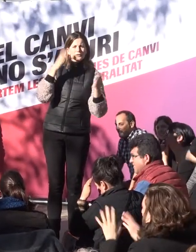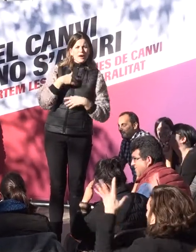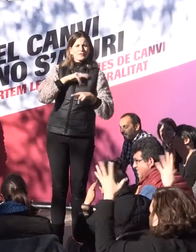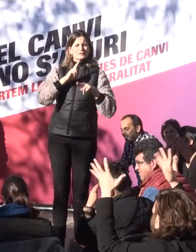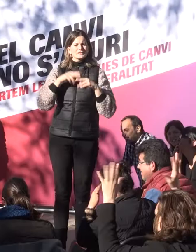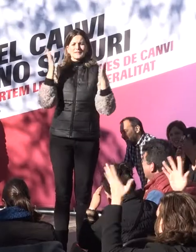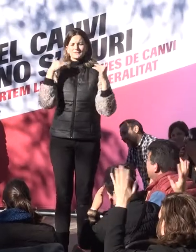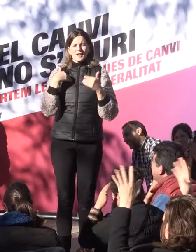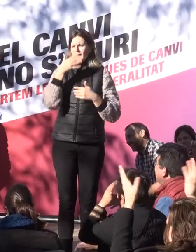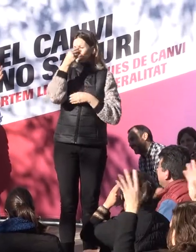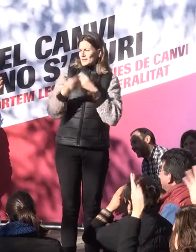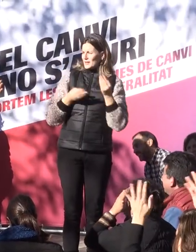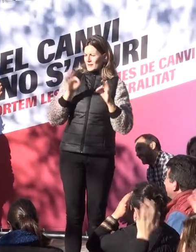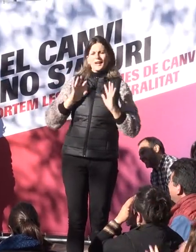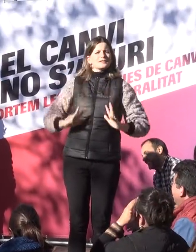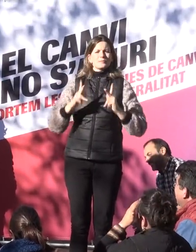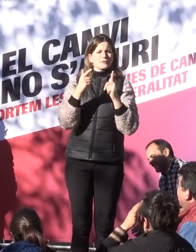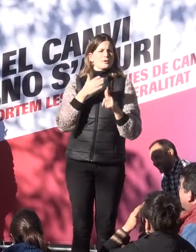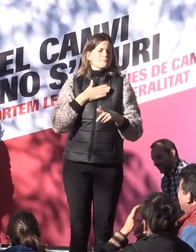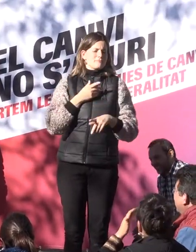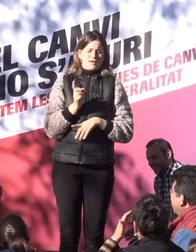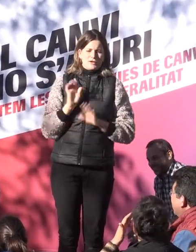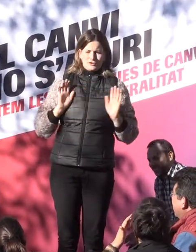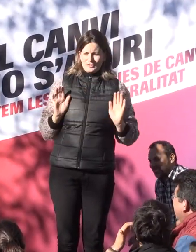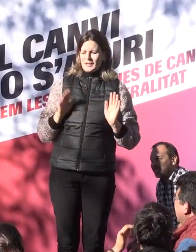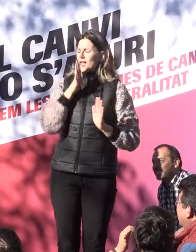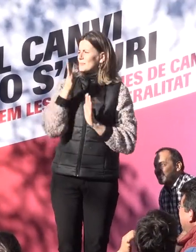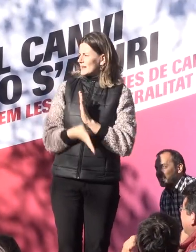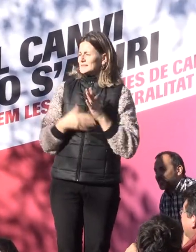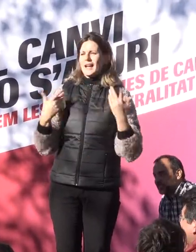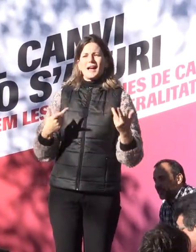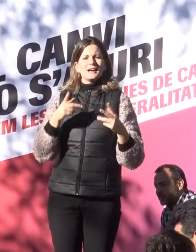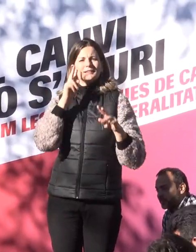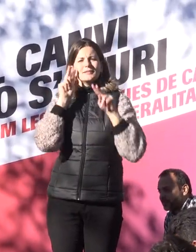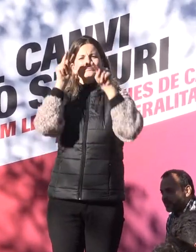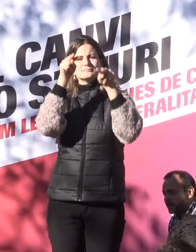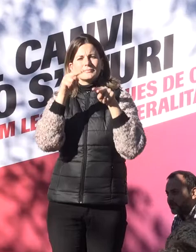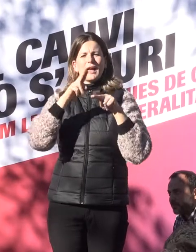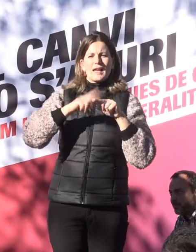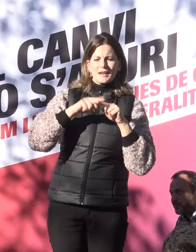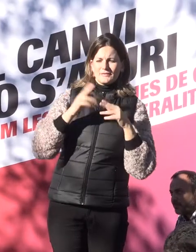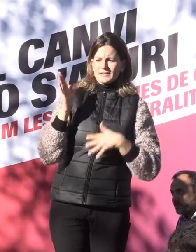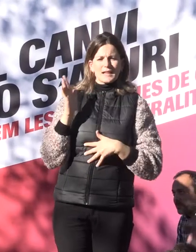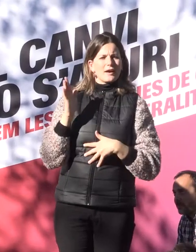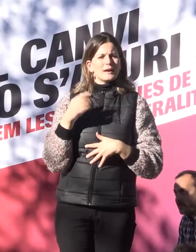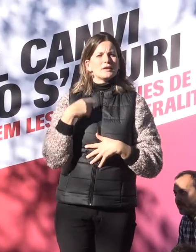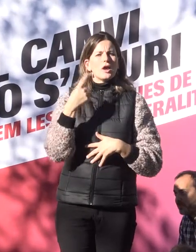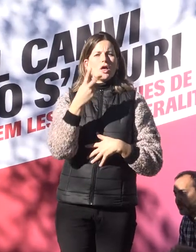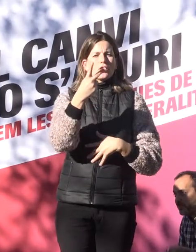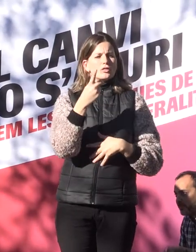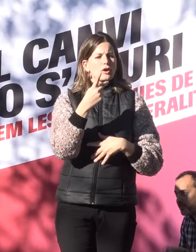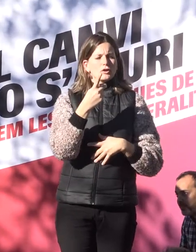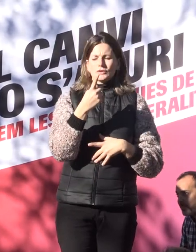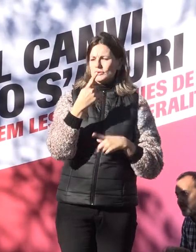si no hay buenas empanadas noemí revolución y por lo tanto ahora vamos a pasar al baile a las fiestas solamente paso dos pequeños